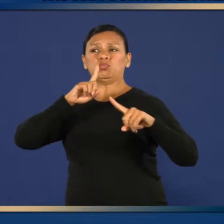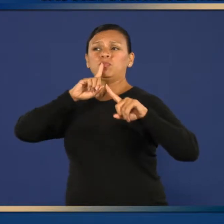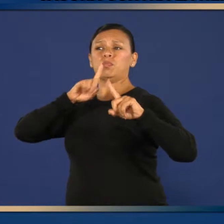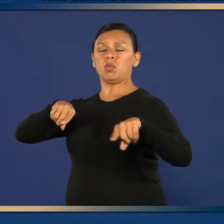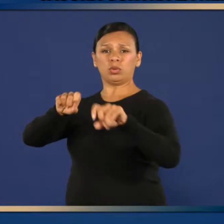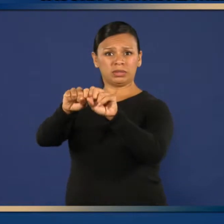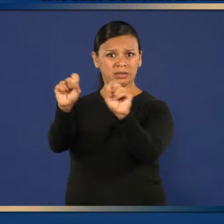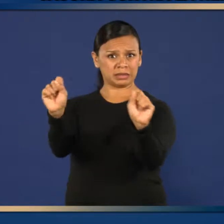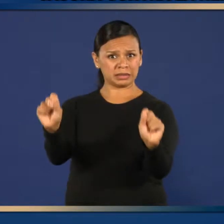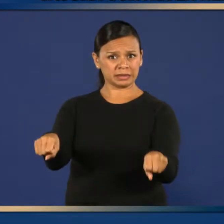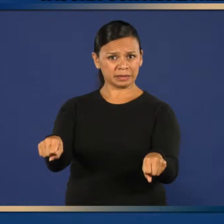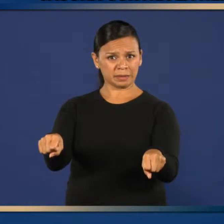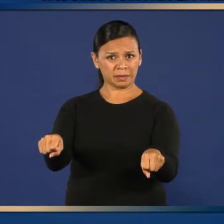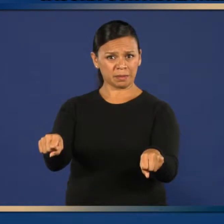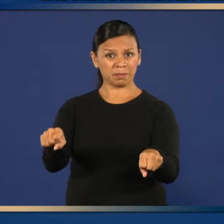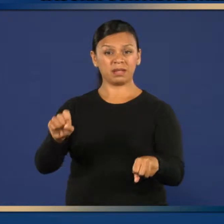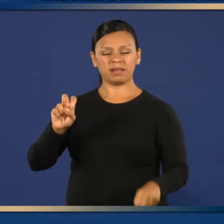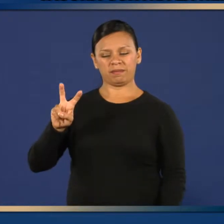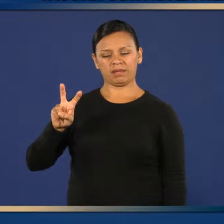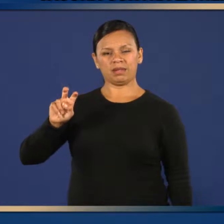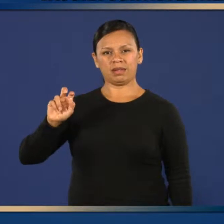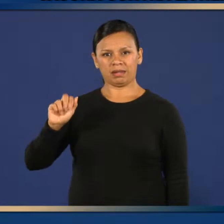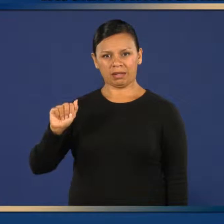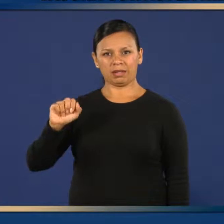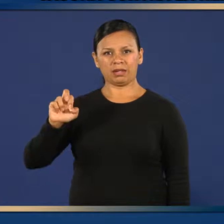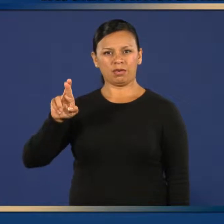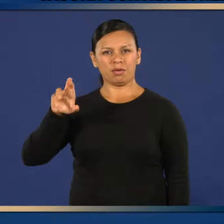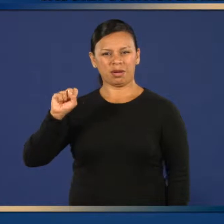de a rs